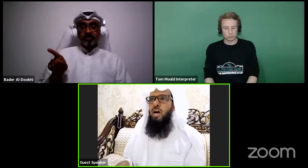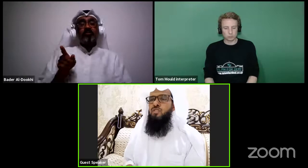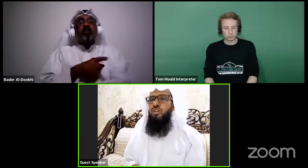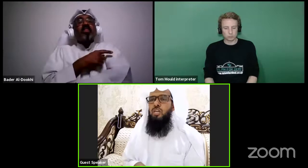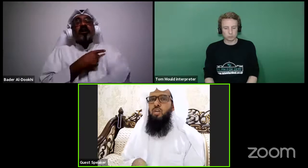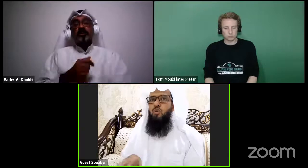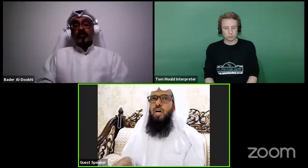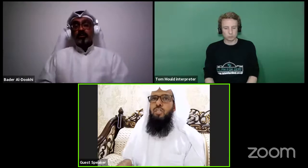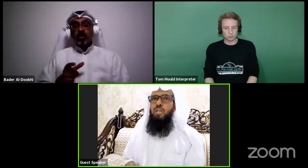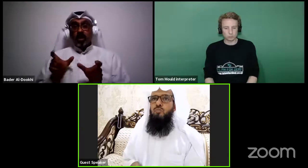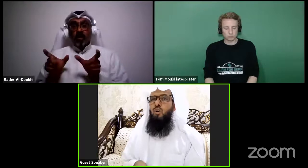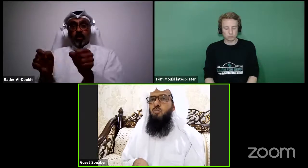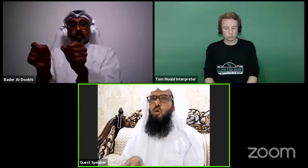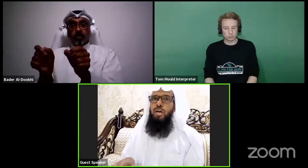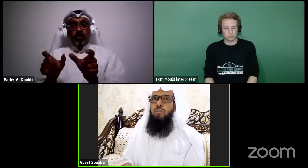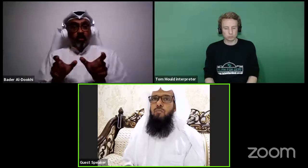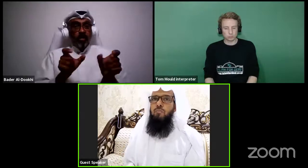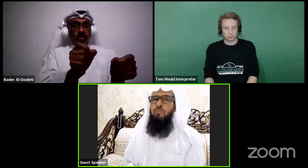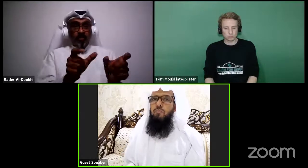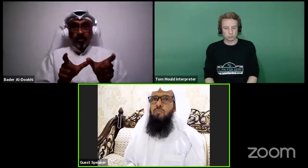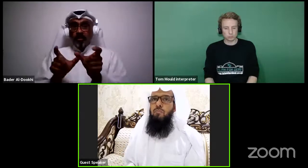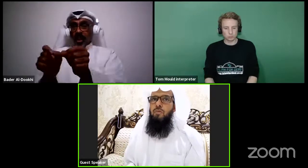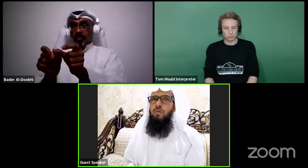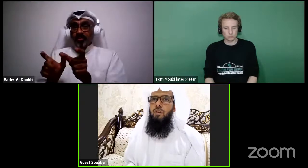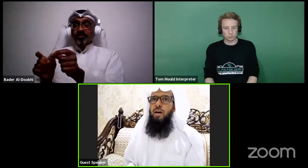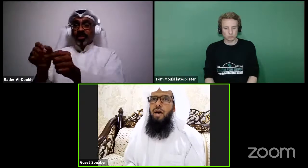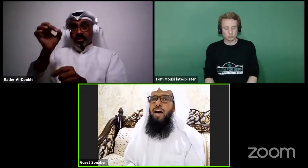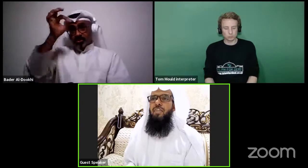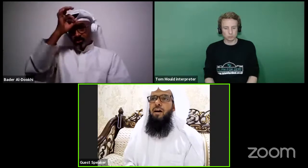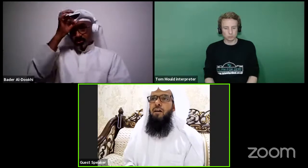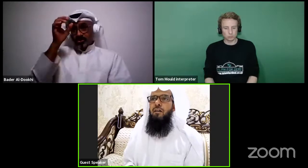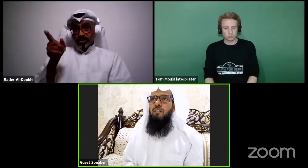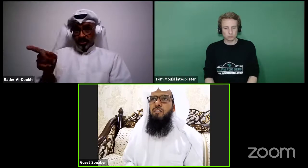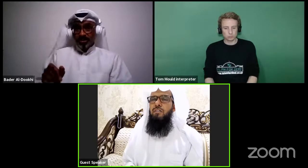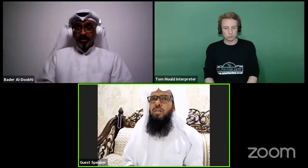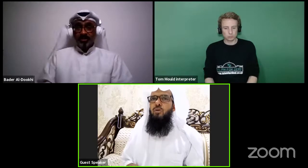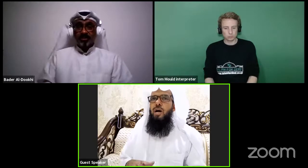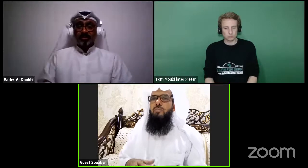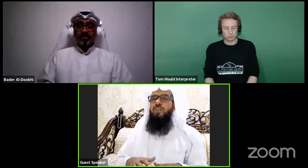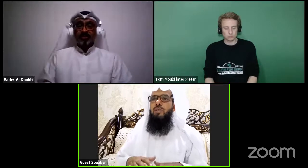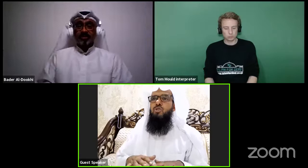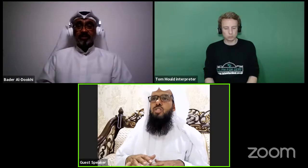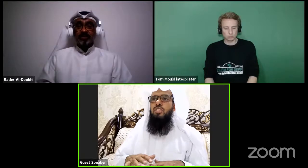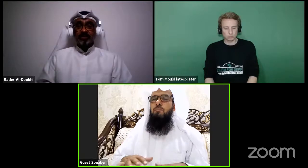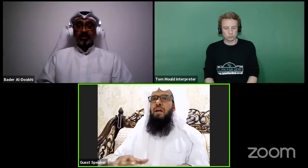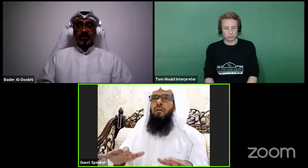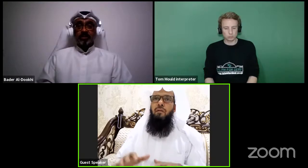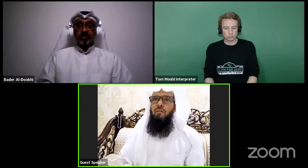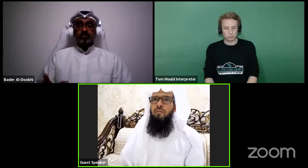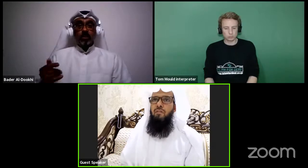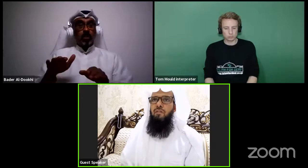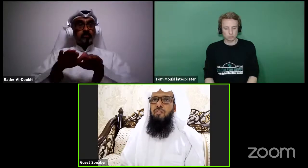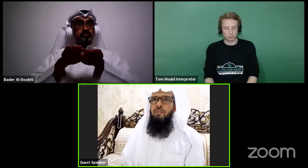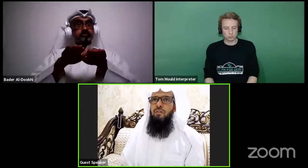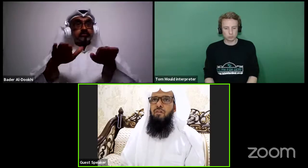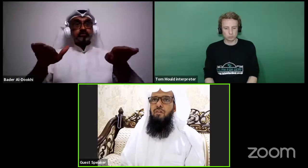يضبطون الناس في تصرفاتهم وأمورهم، هذا يكون الأمن فيه مستتبا.